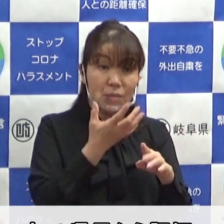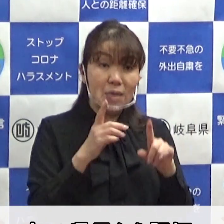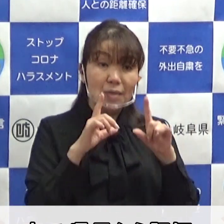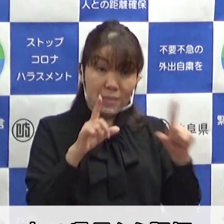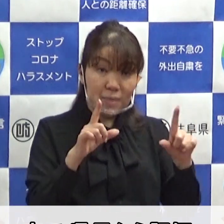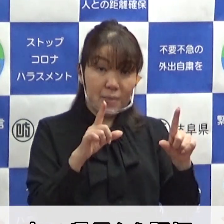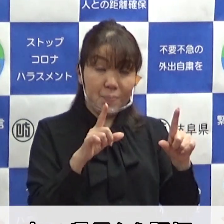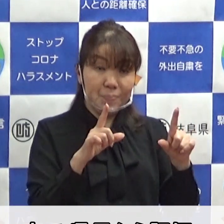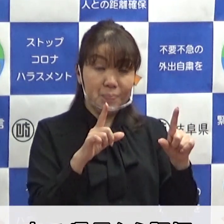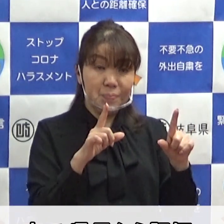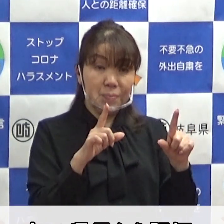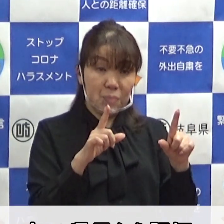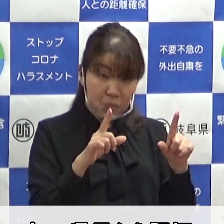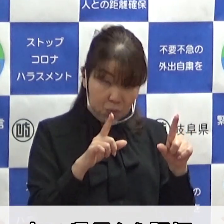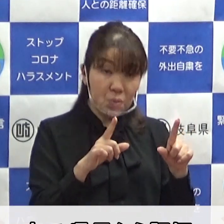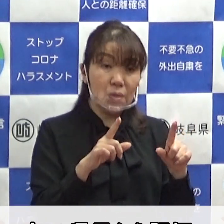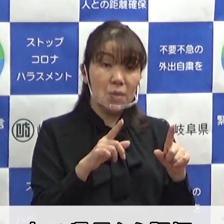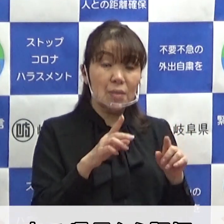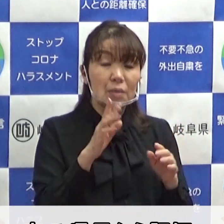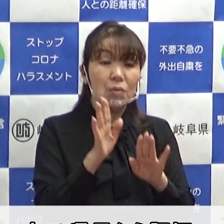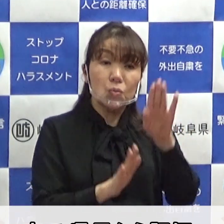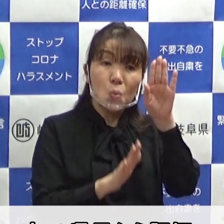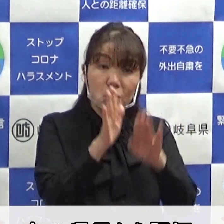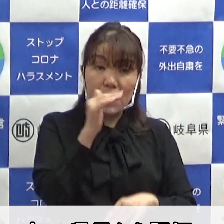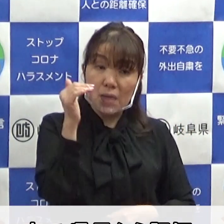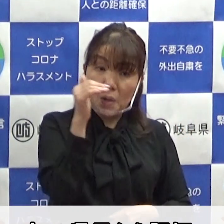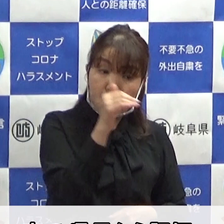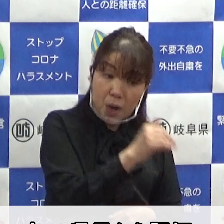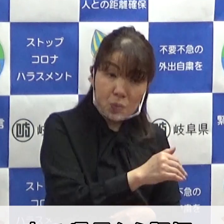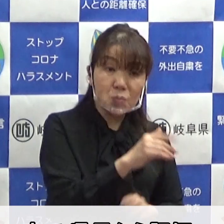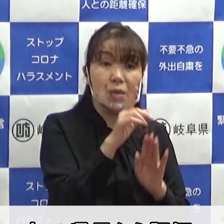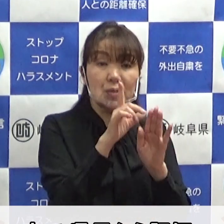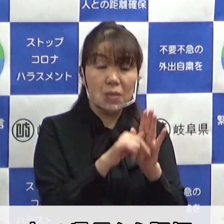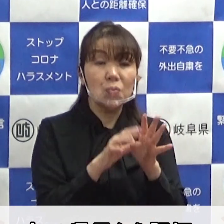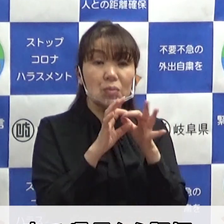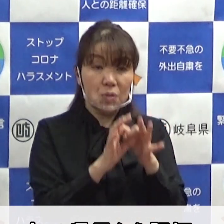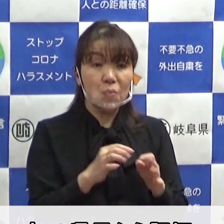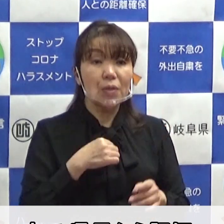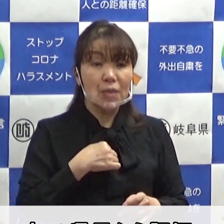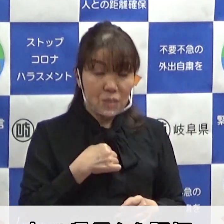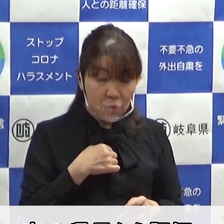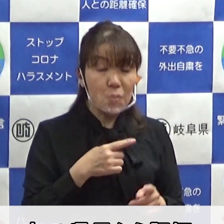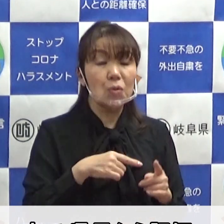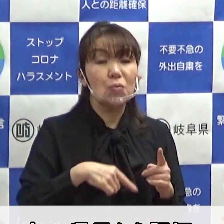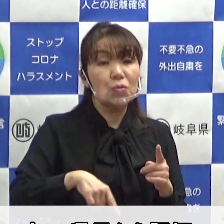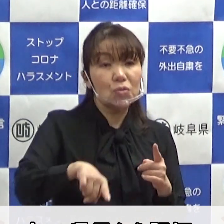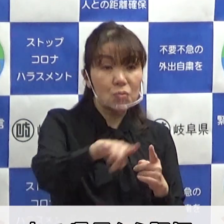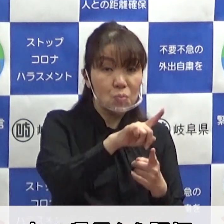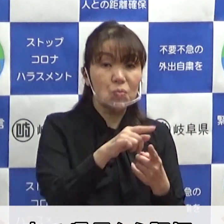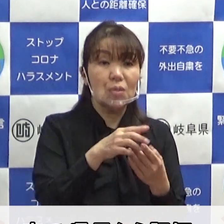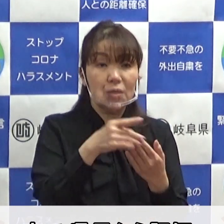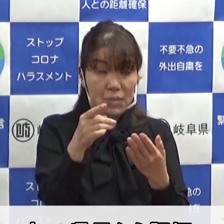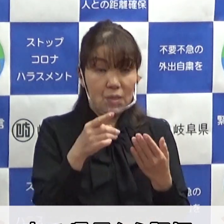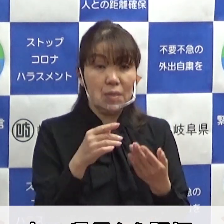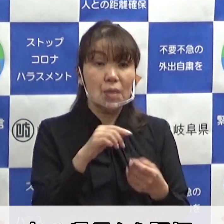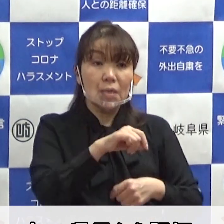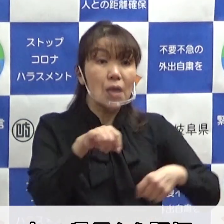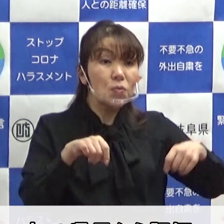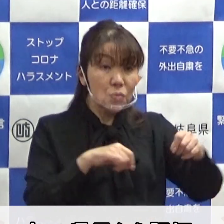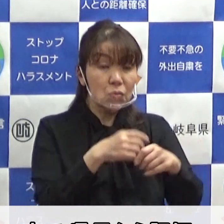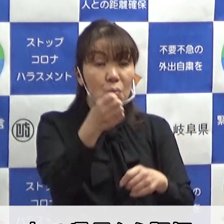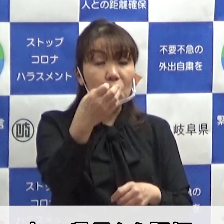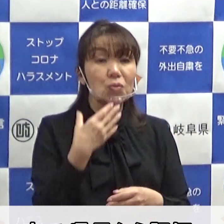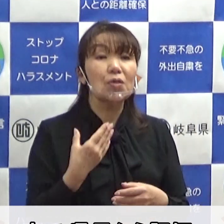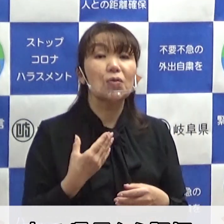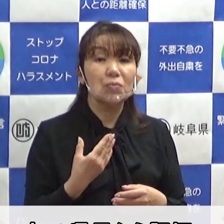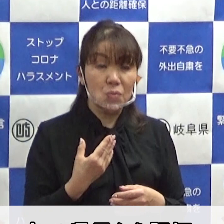言というふうに、非常に事態が悪化してきたところでもありますし、私としてはそちらを選択をさせていただいたと。で、逆に言うと、おっしゃるように